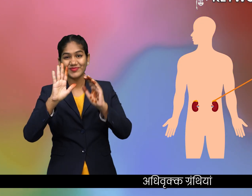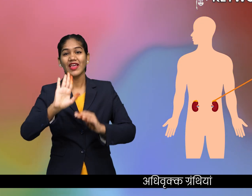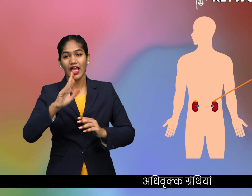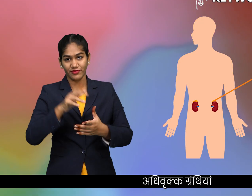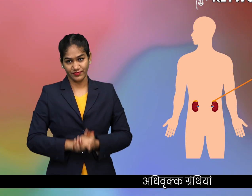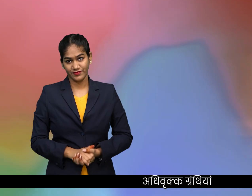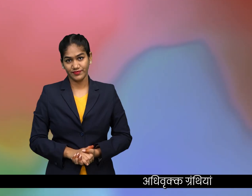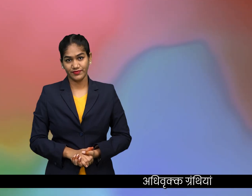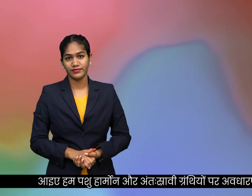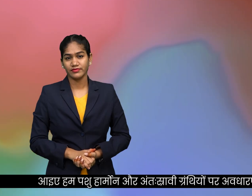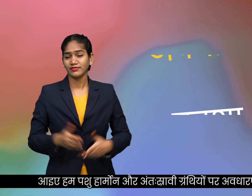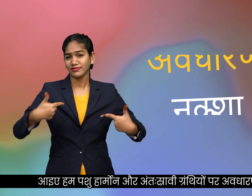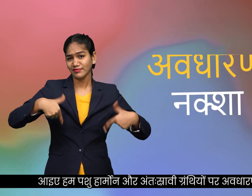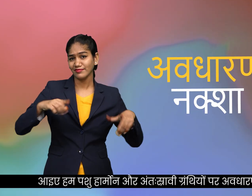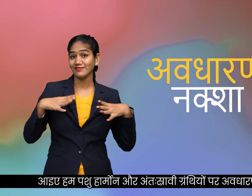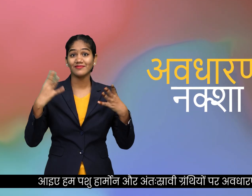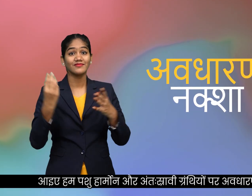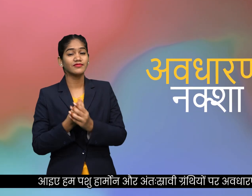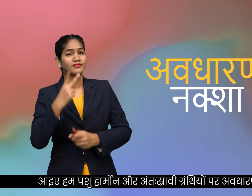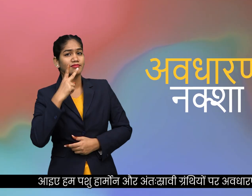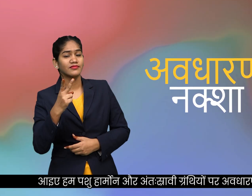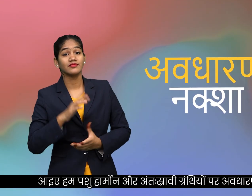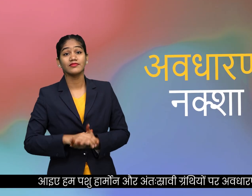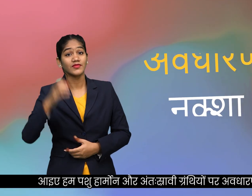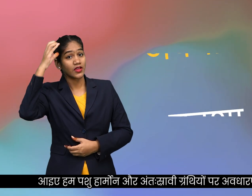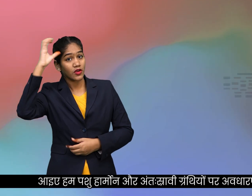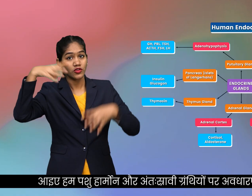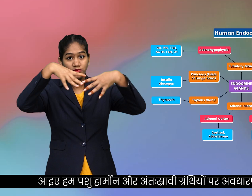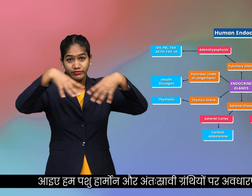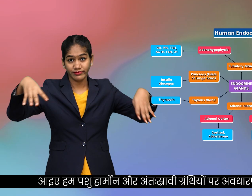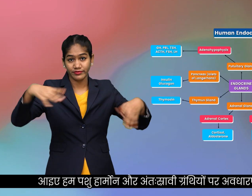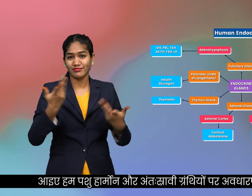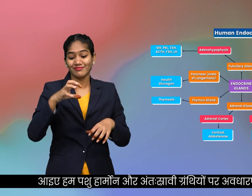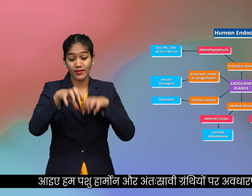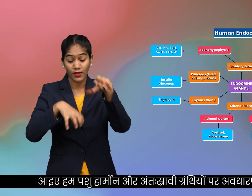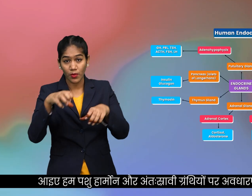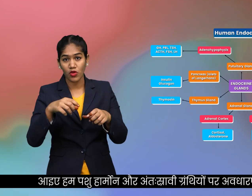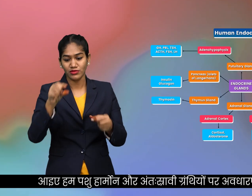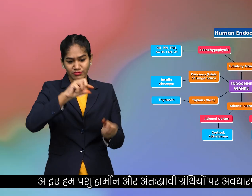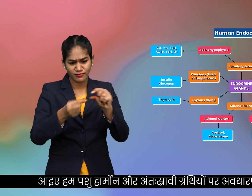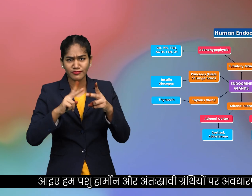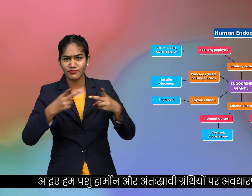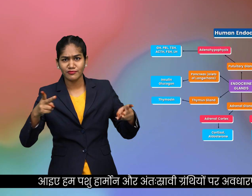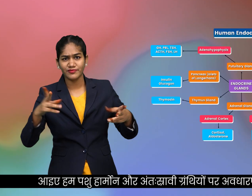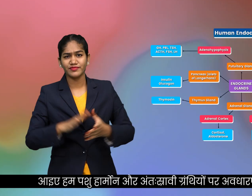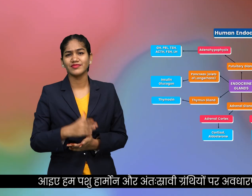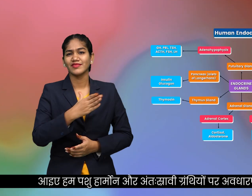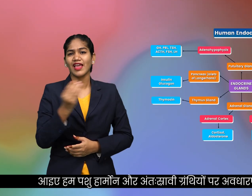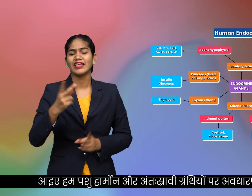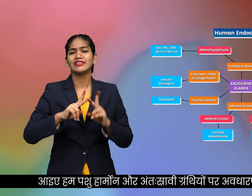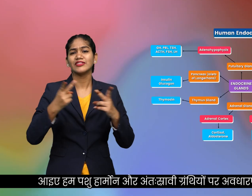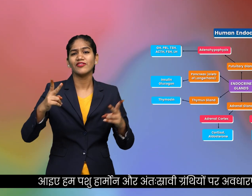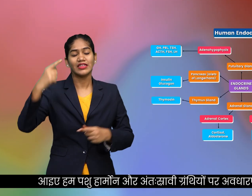आइए हम पशु हार्मोन और अंतःस्त्रवी ग्रंथियों